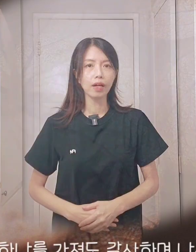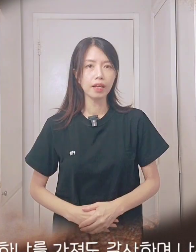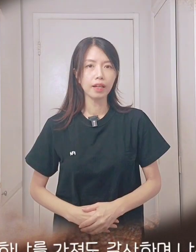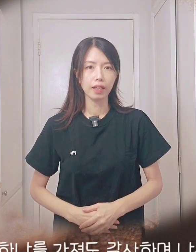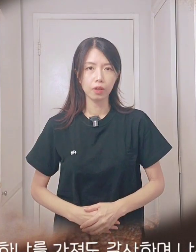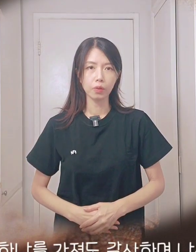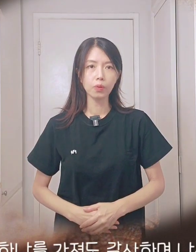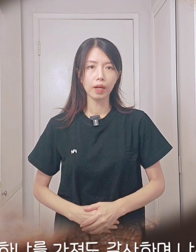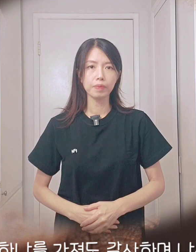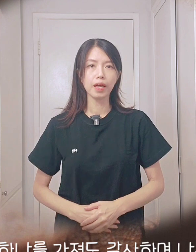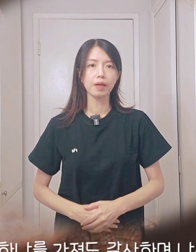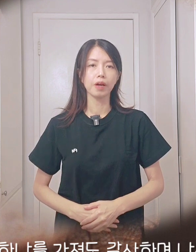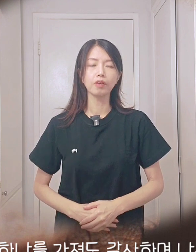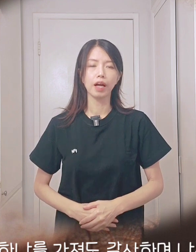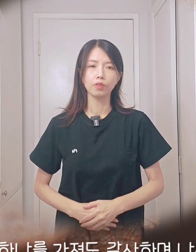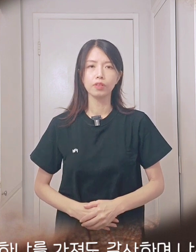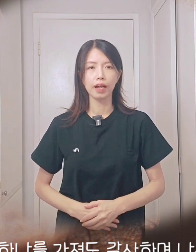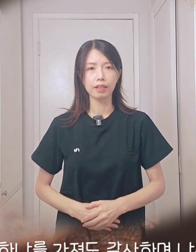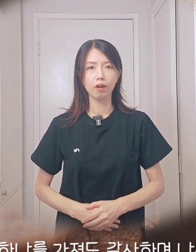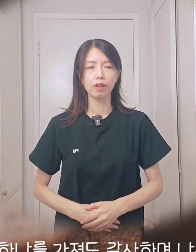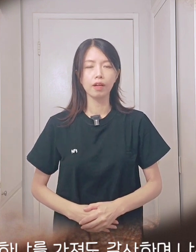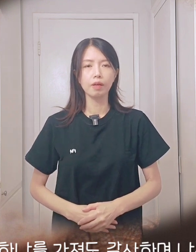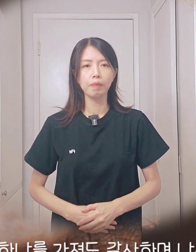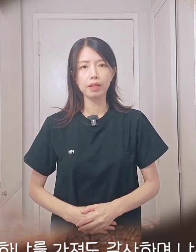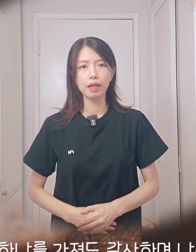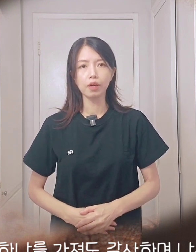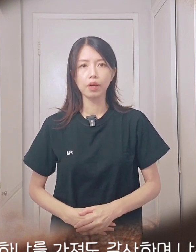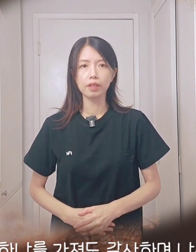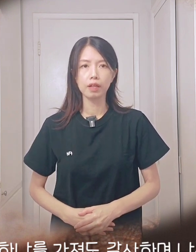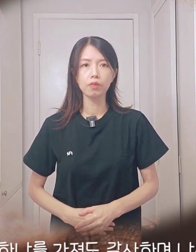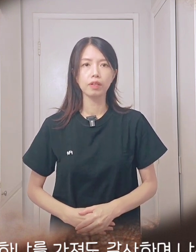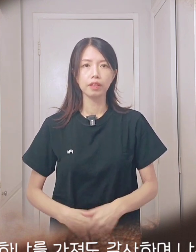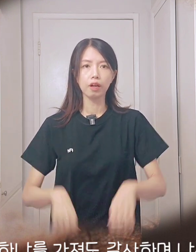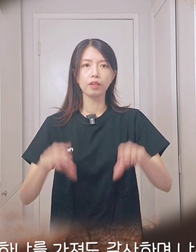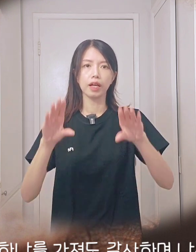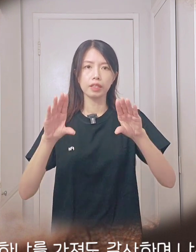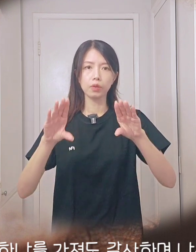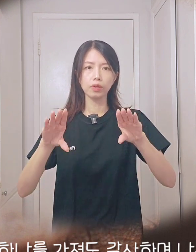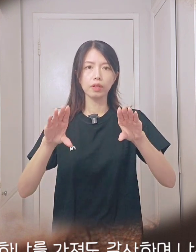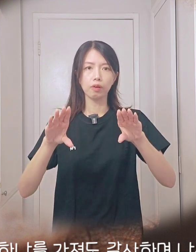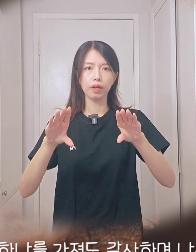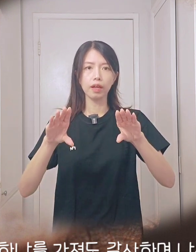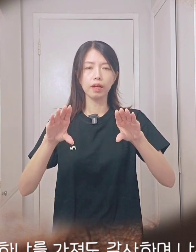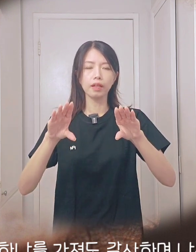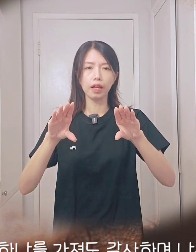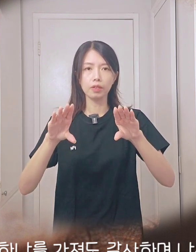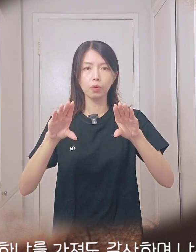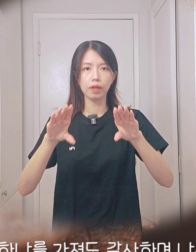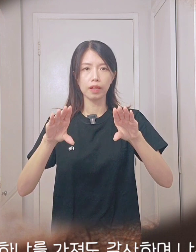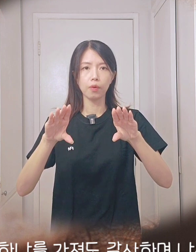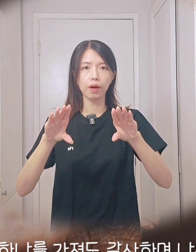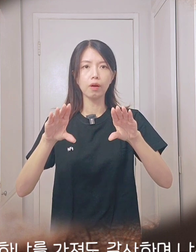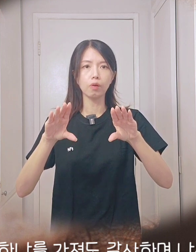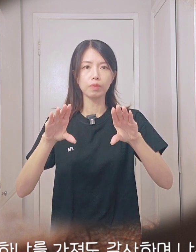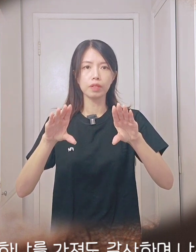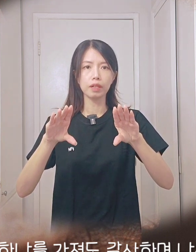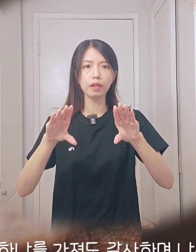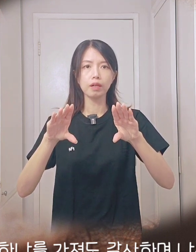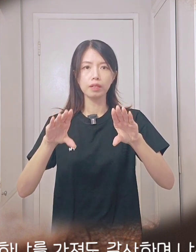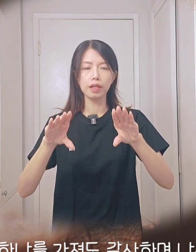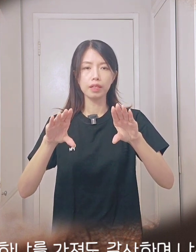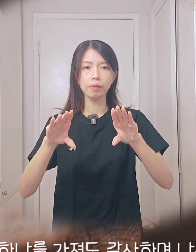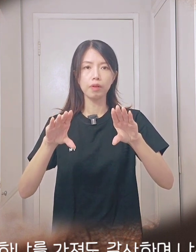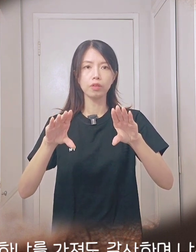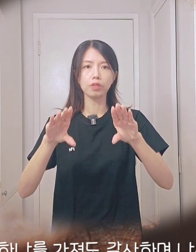마른 떡 하나를 가져도 감사하며 나누는 가정. 마르다라고 한 뜻의 수어는요, 양손을 이렇게 다른 손 4개와